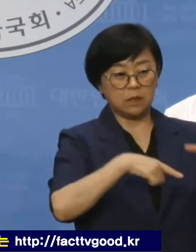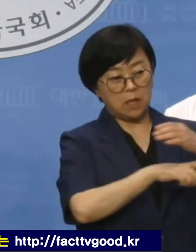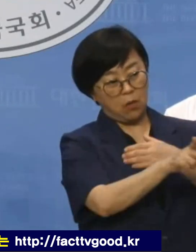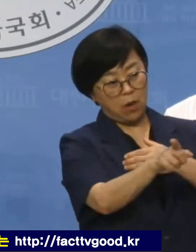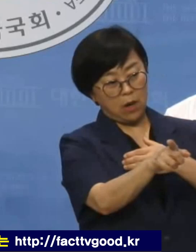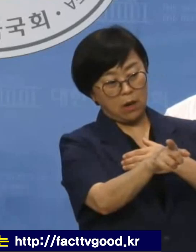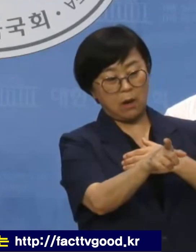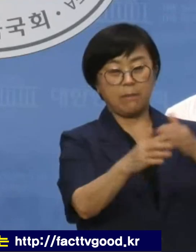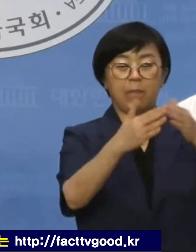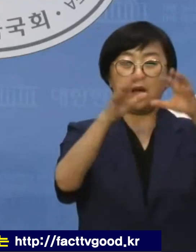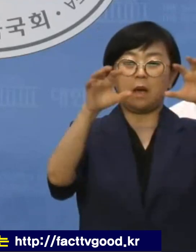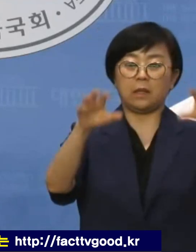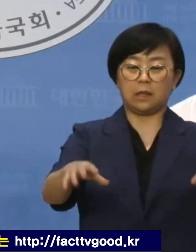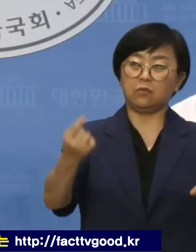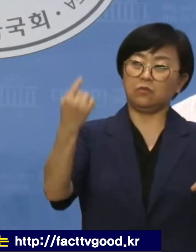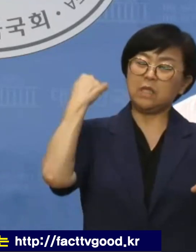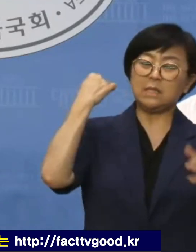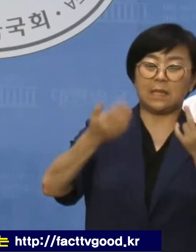곳이 바로 마을 뒷산입니다.